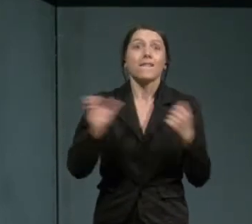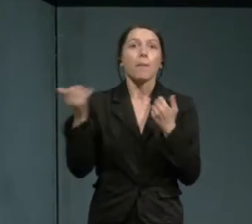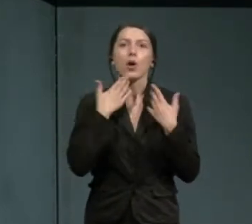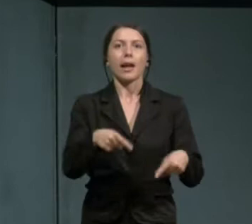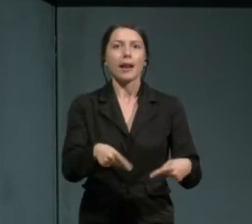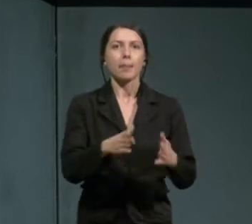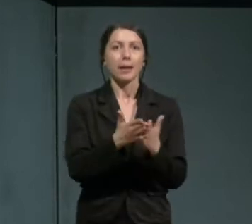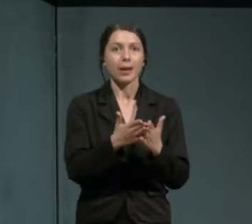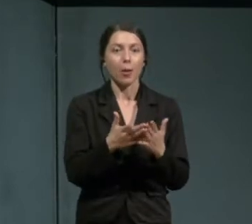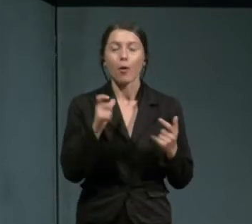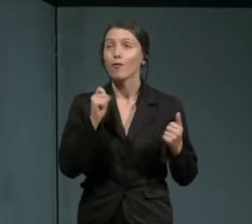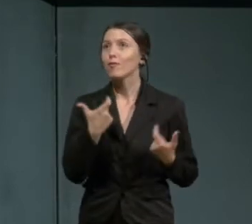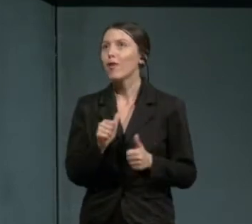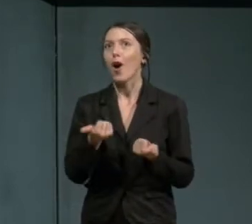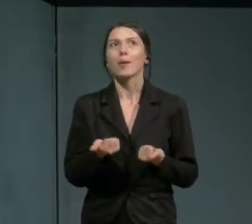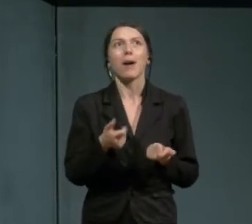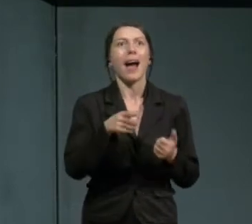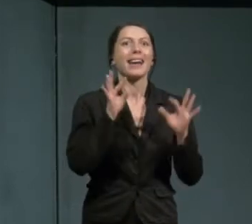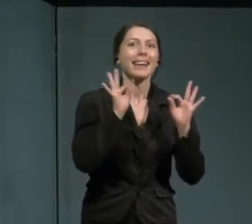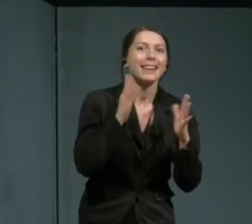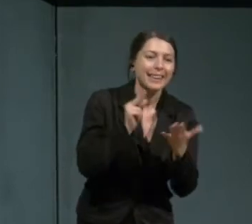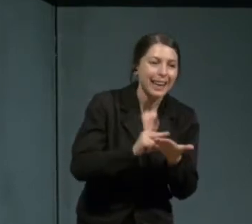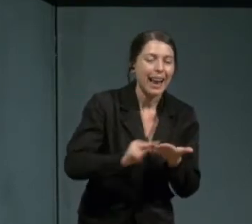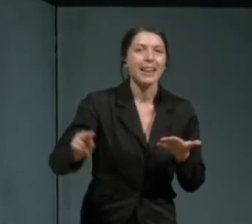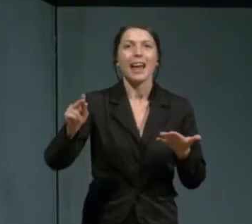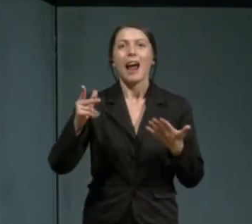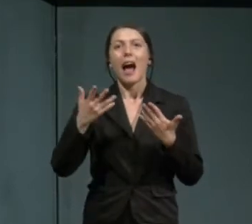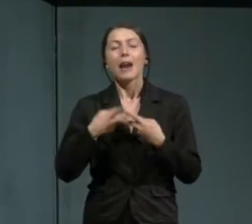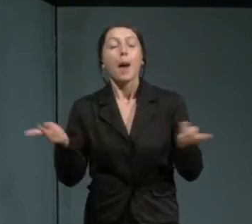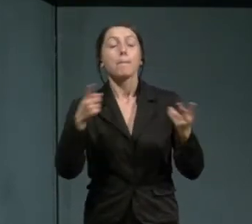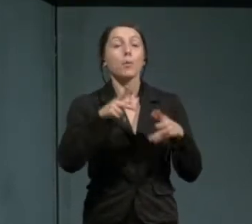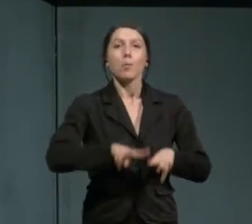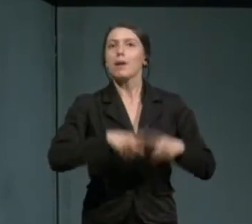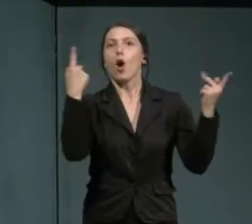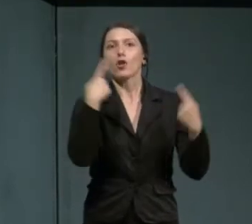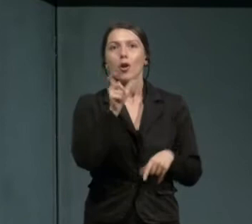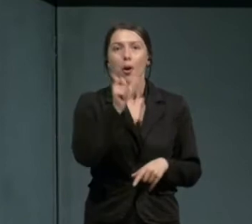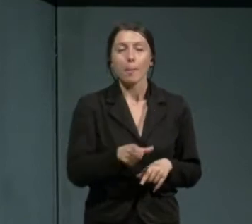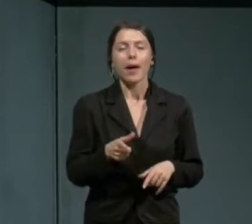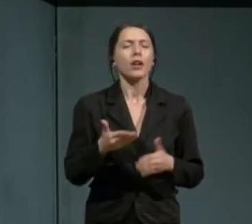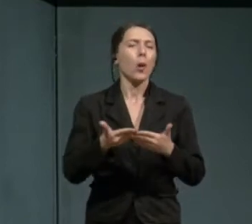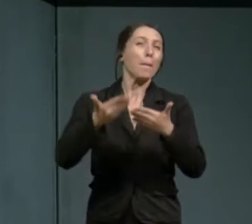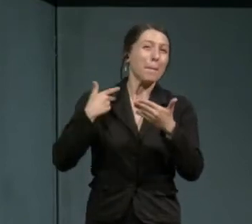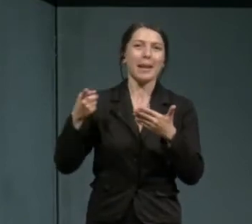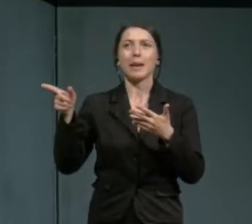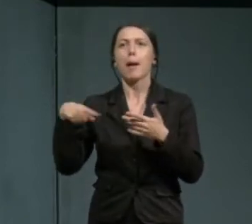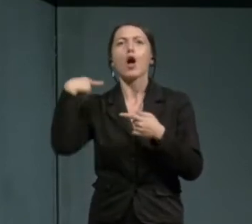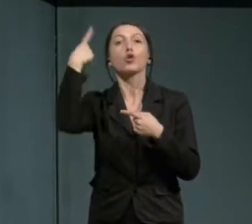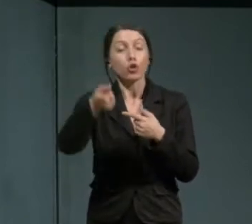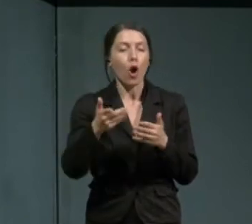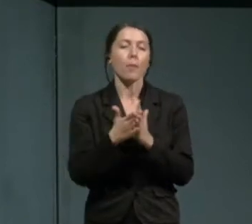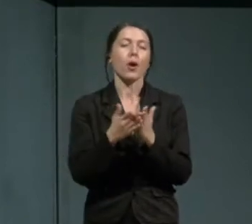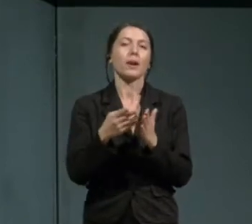stata scoperta la dalla critica dal pubblico eccetera insomma prima ancora di nascita di un ponte romanzo da cui poi è stato